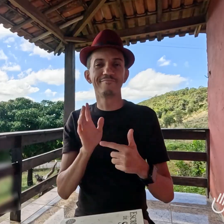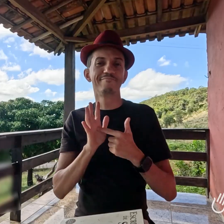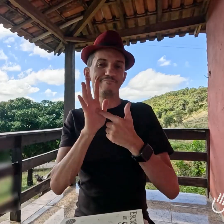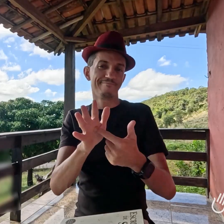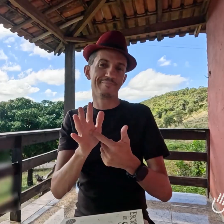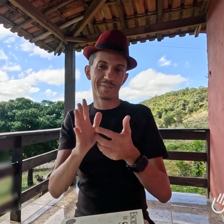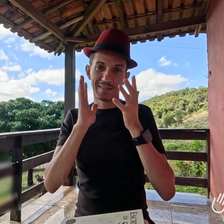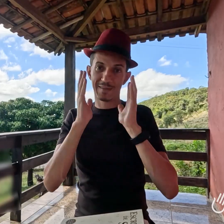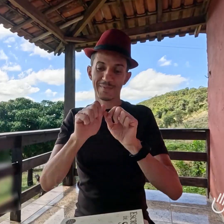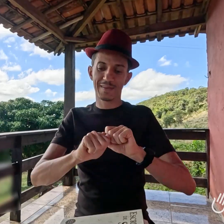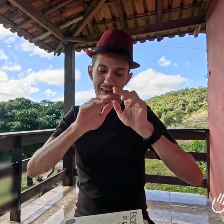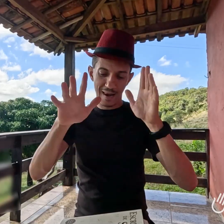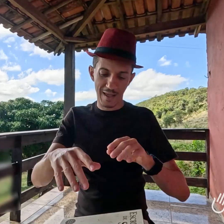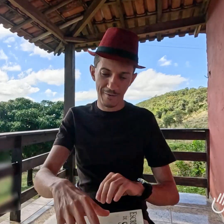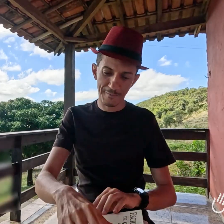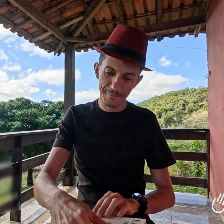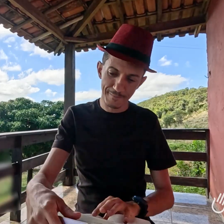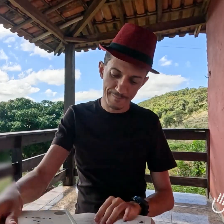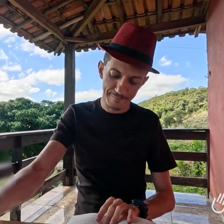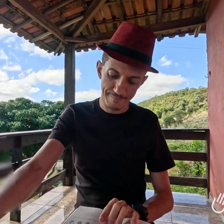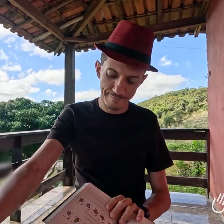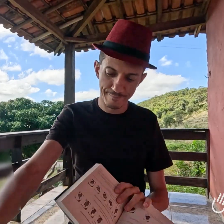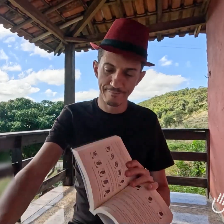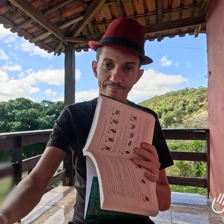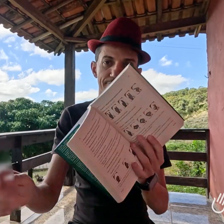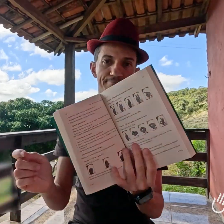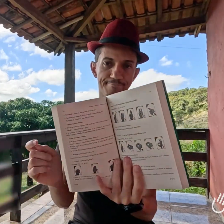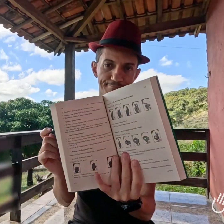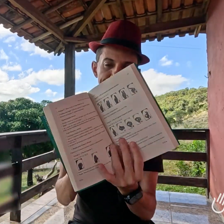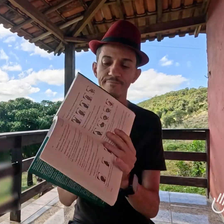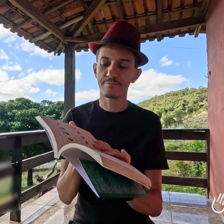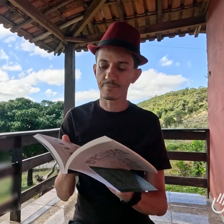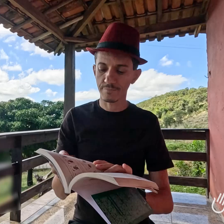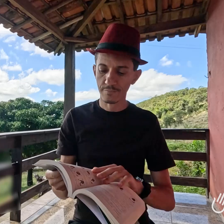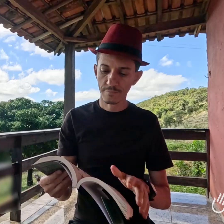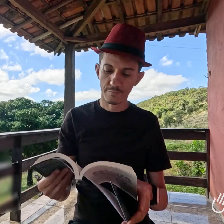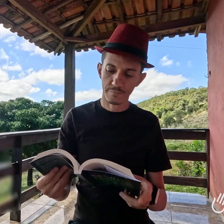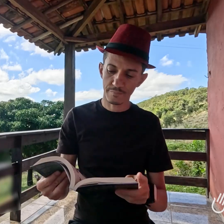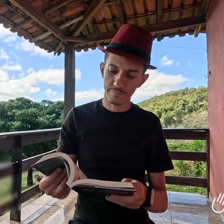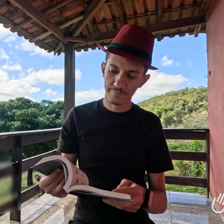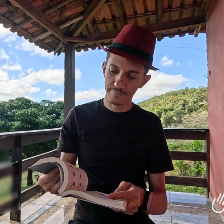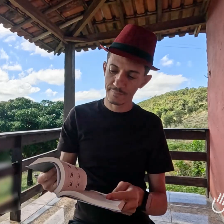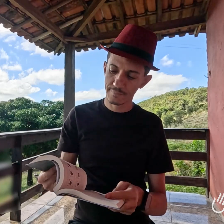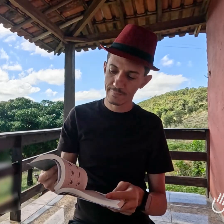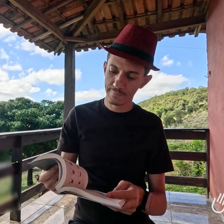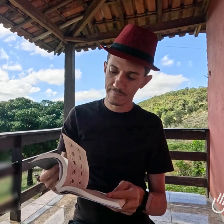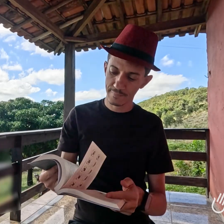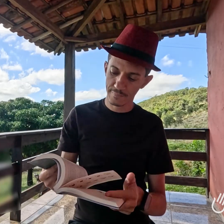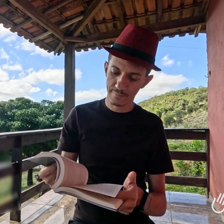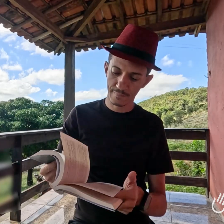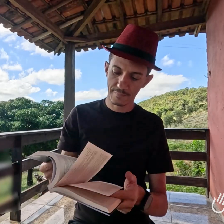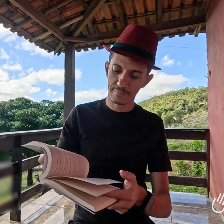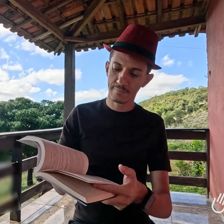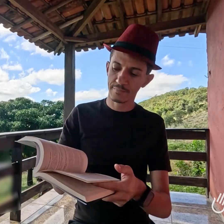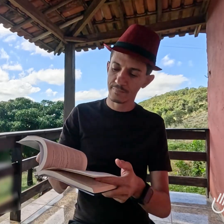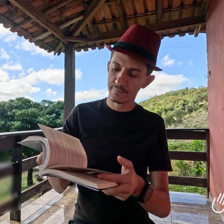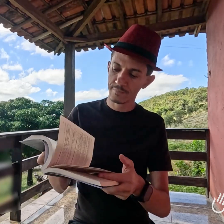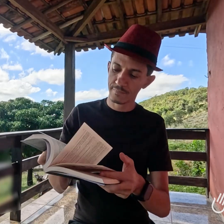primeiramente desenvolve em você, mas também em seus estudantes, a possibilidade de pensar diretamente em Libras através